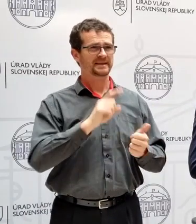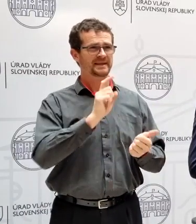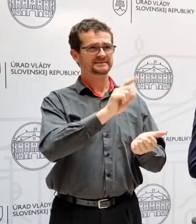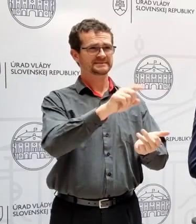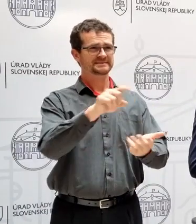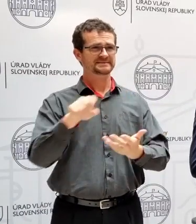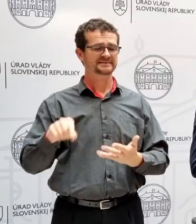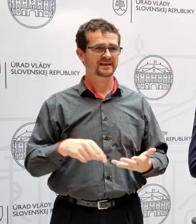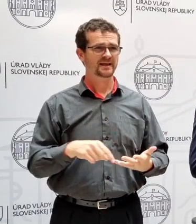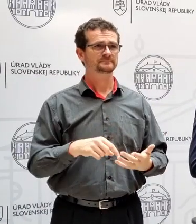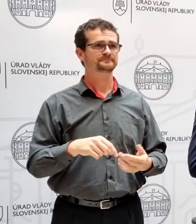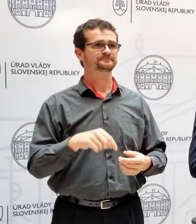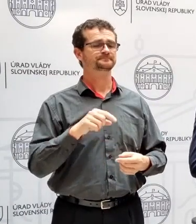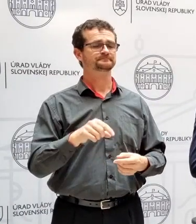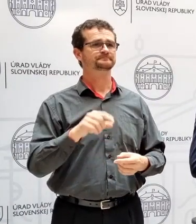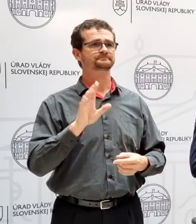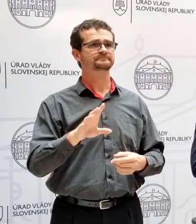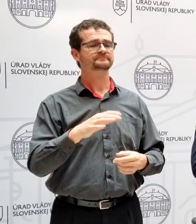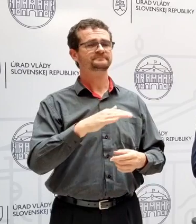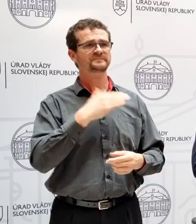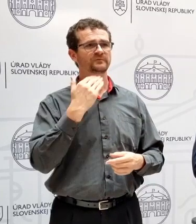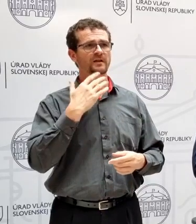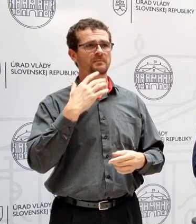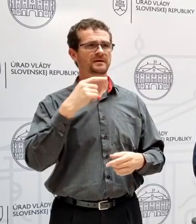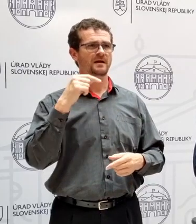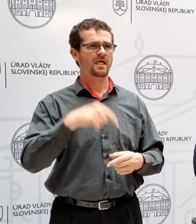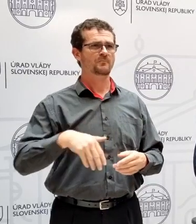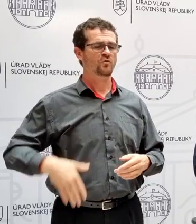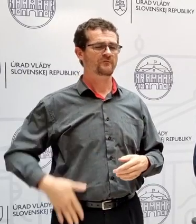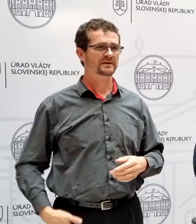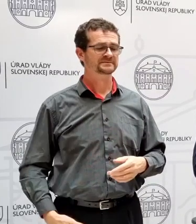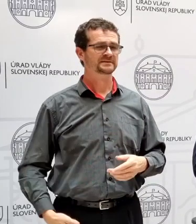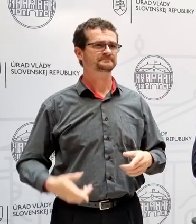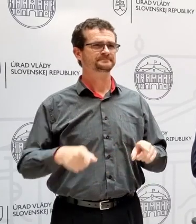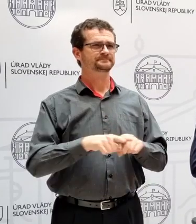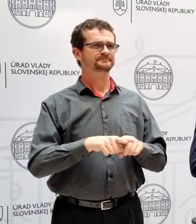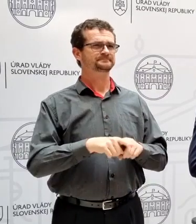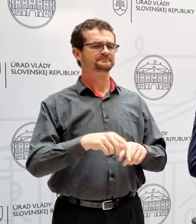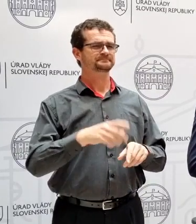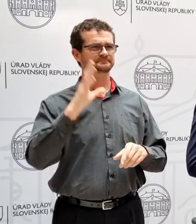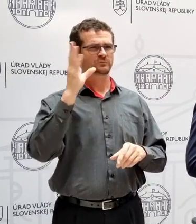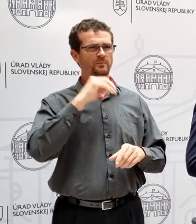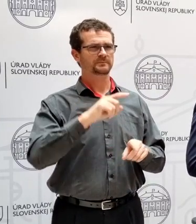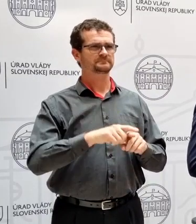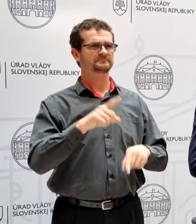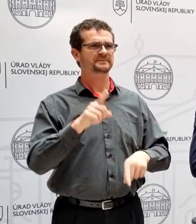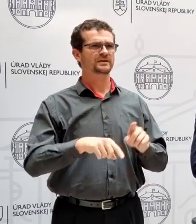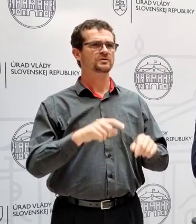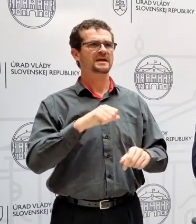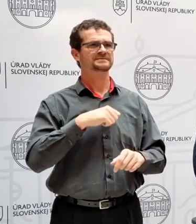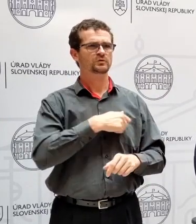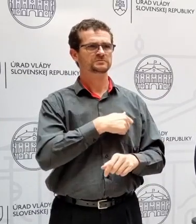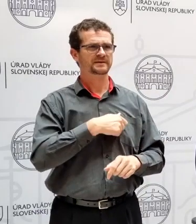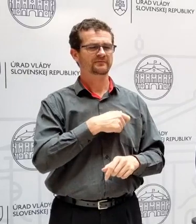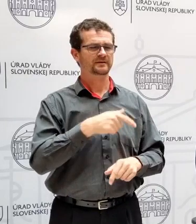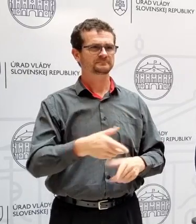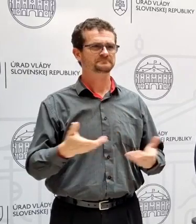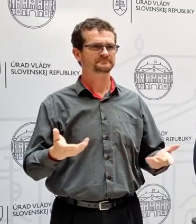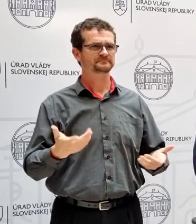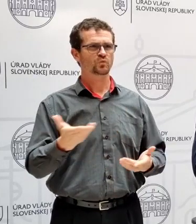ľudí naozaj, ktorí majú veľmi, veľmi hlboko do vrecka. Nechcem to povedať tak prosto, ale aj niektoré samosprávy sú chudobné. Poslúžte